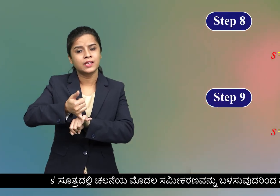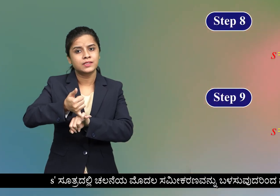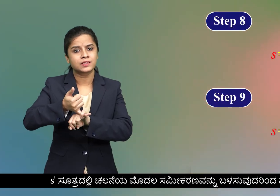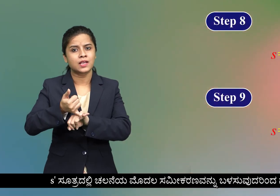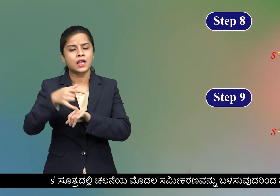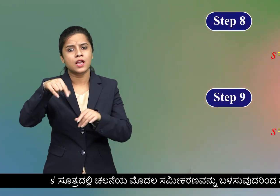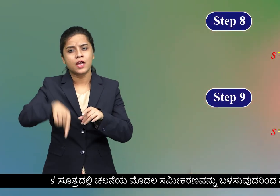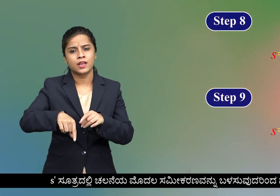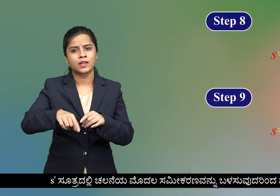ಇಂಟು ಟಿ.